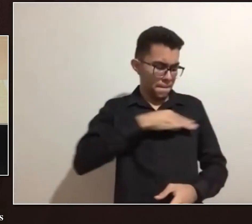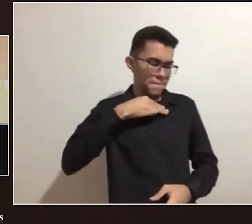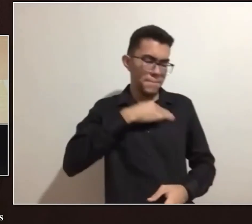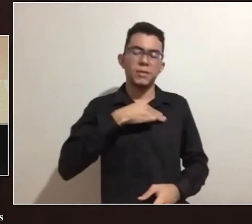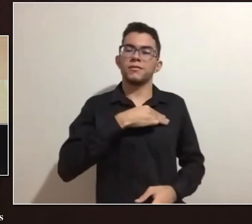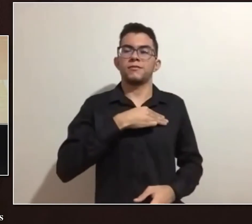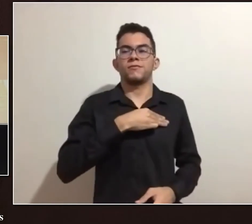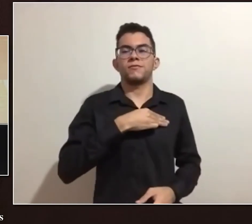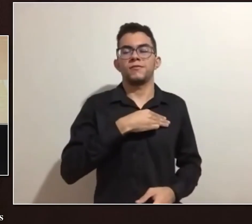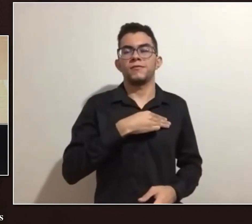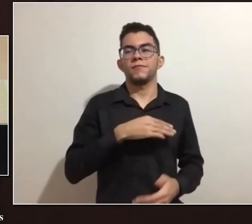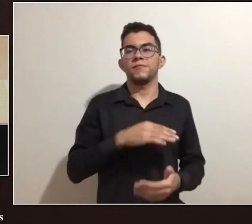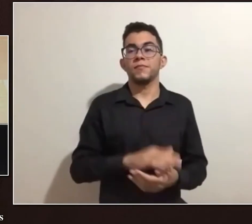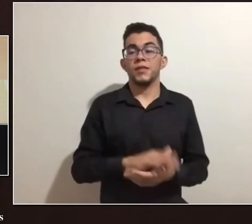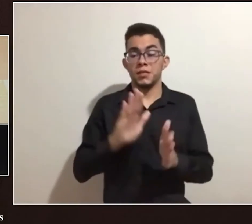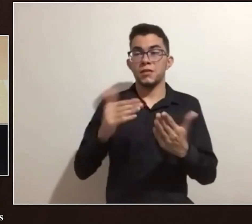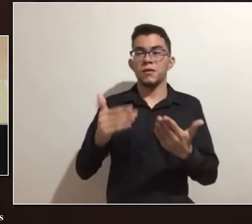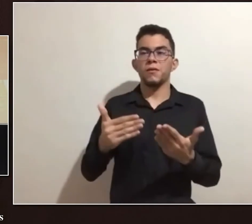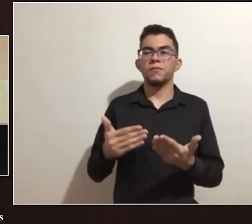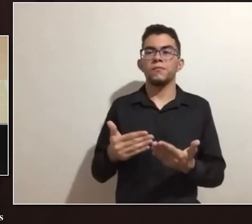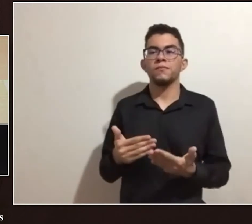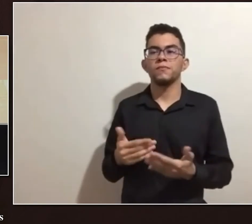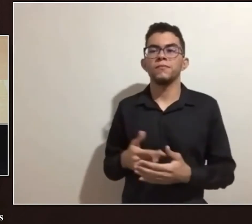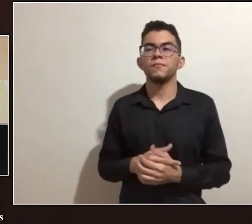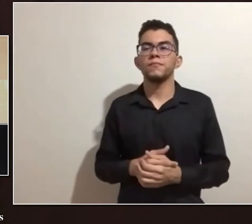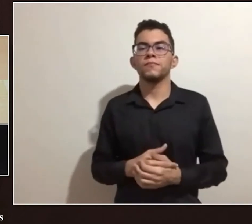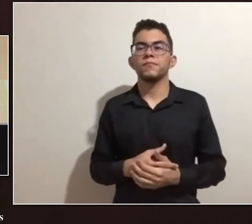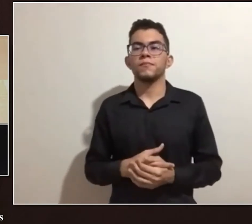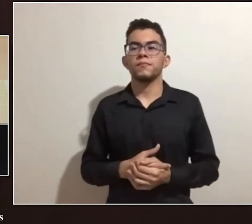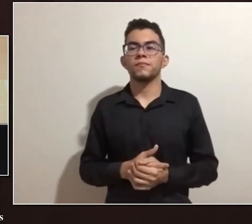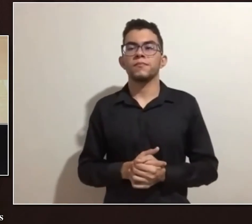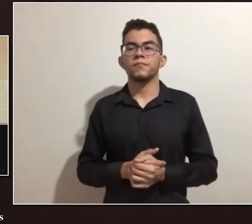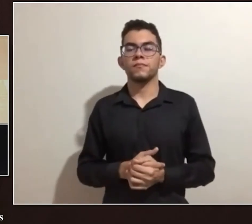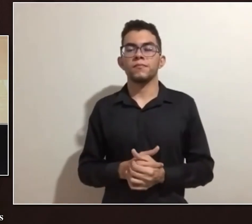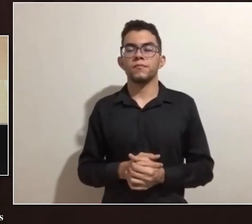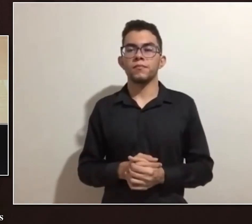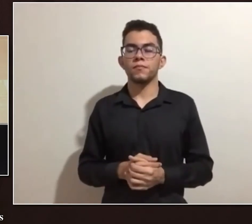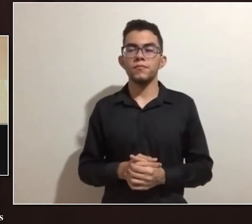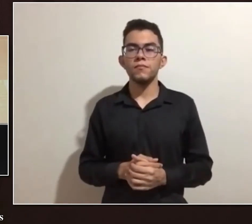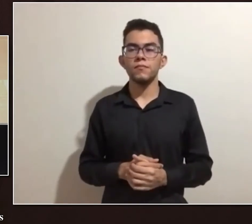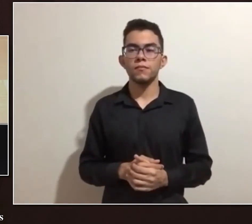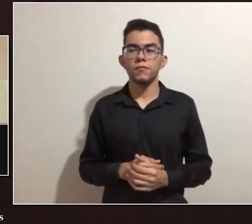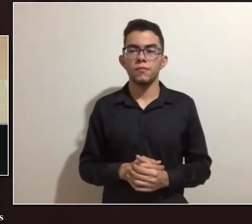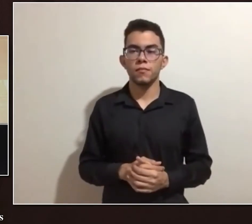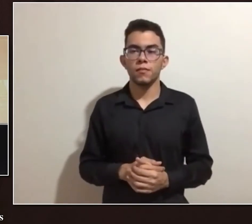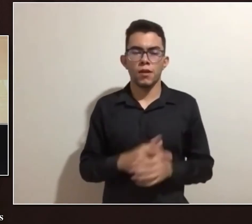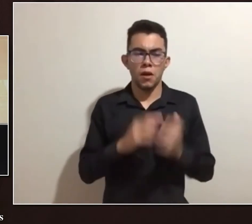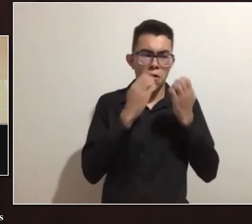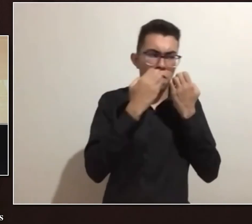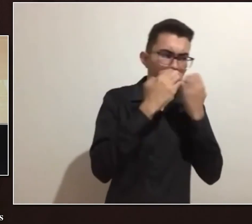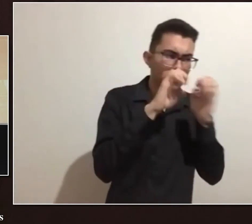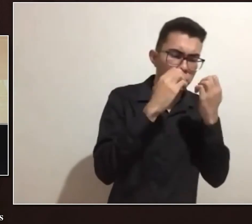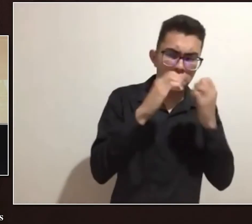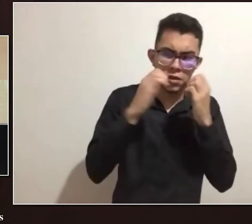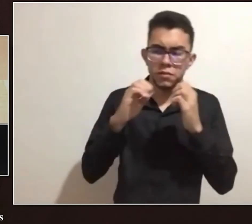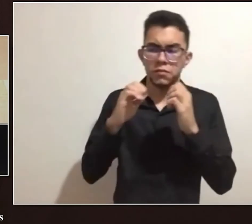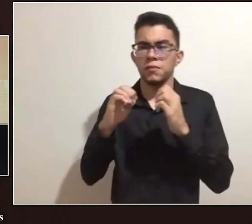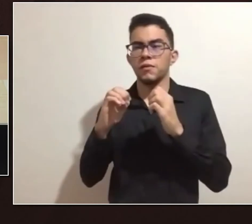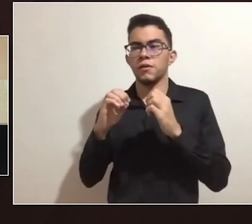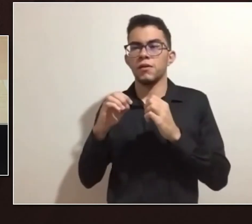misericórdia. Irmãos, então a rápida expansão do evangelho em cada época, irmão, tem